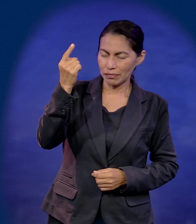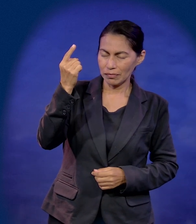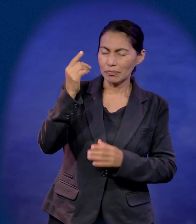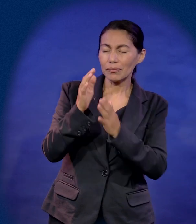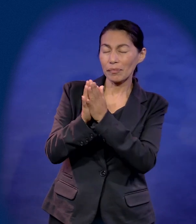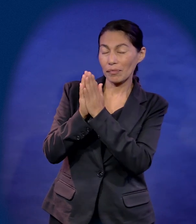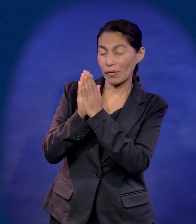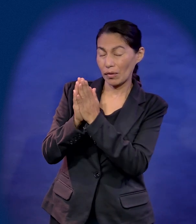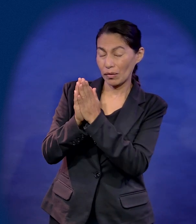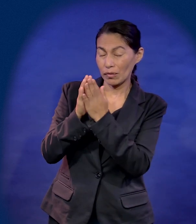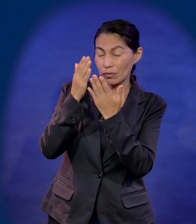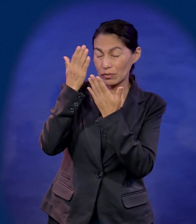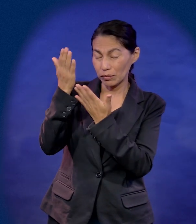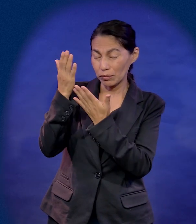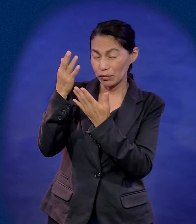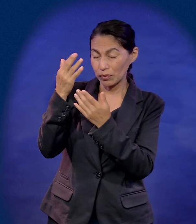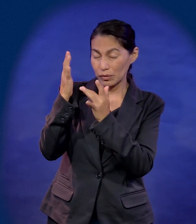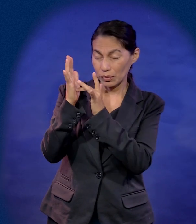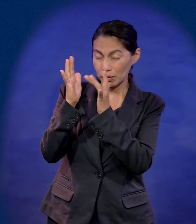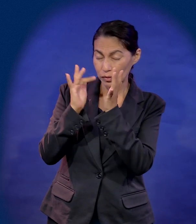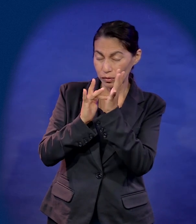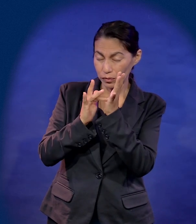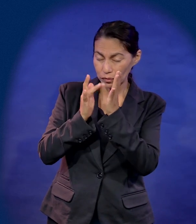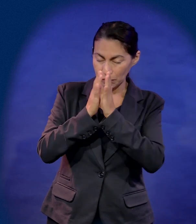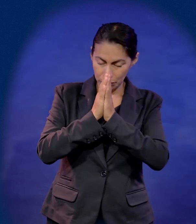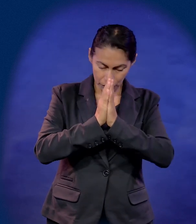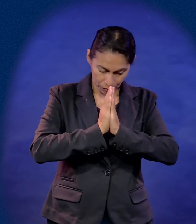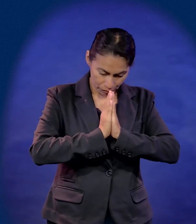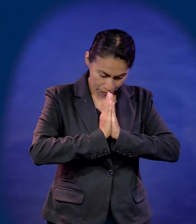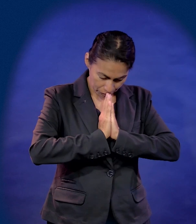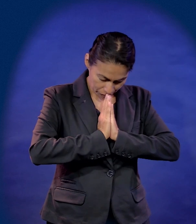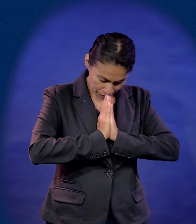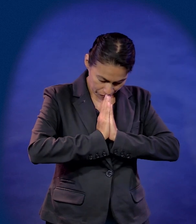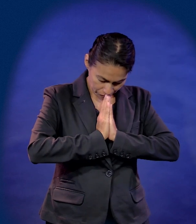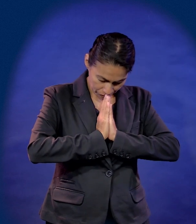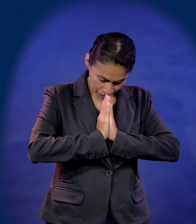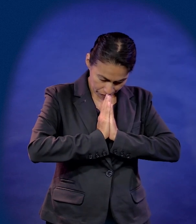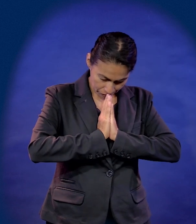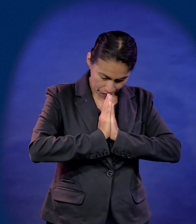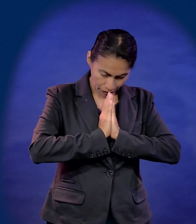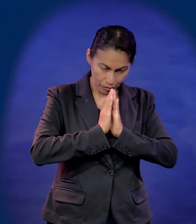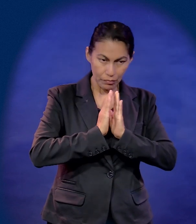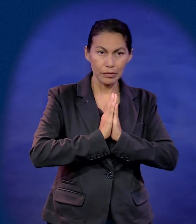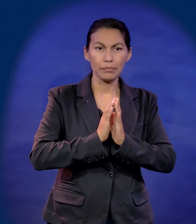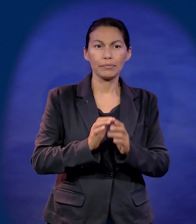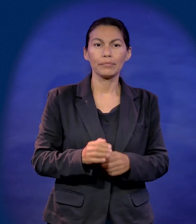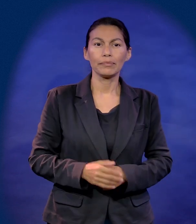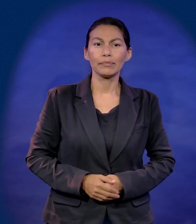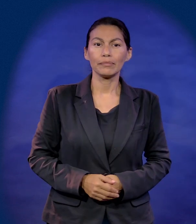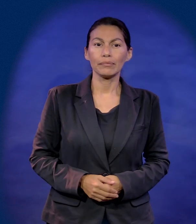nuestros ojos en Cristo. Lo pedimos en el nombre de Jesús. Amén.